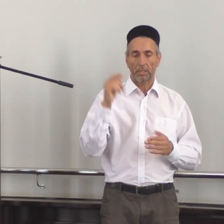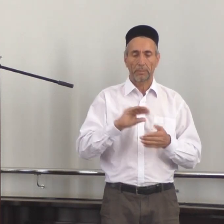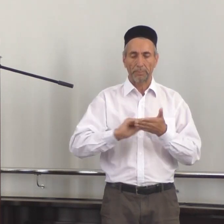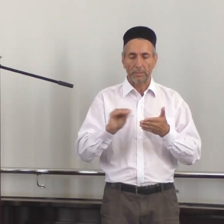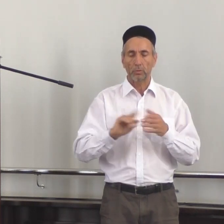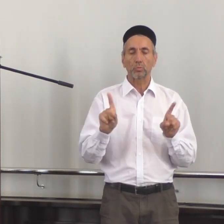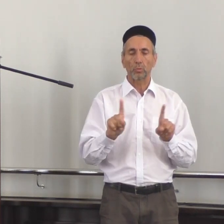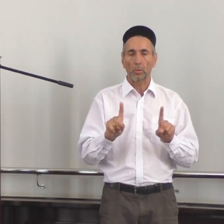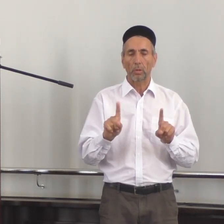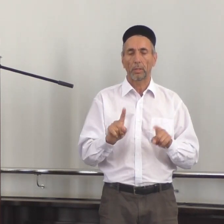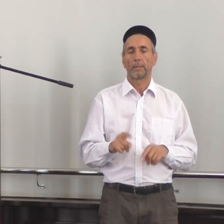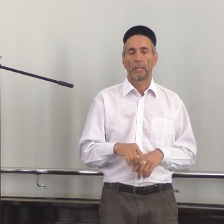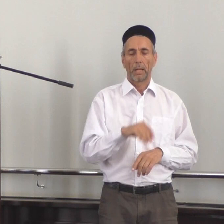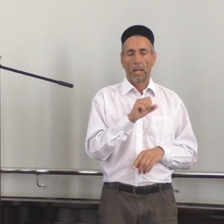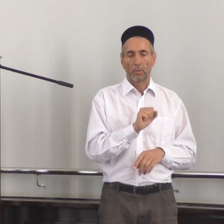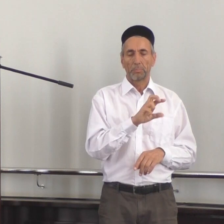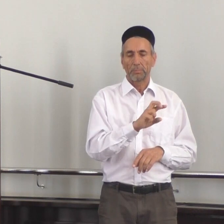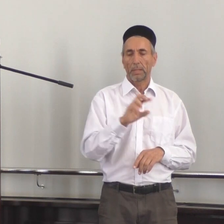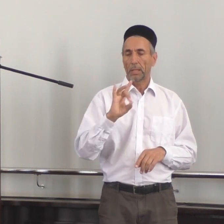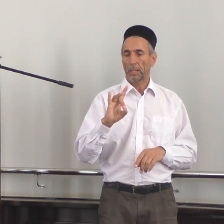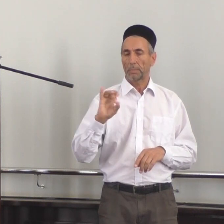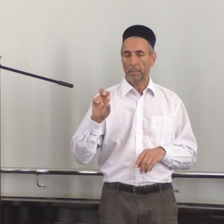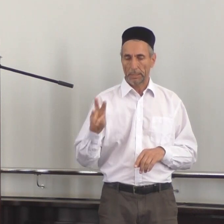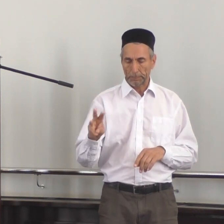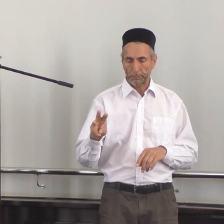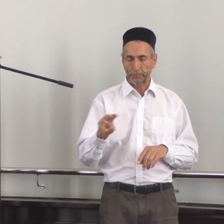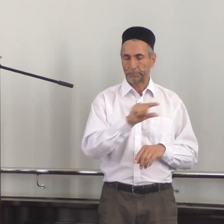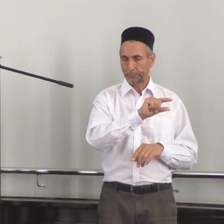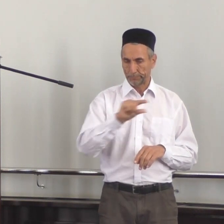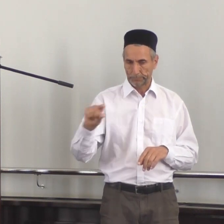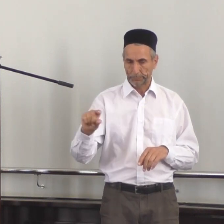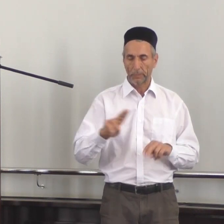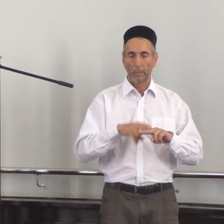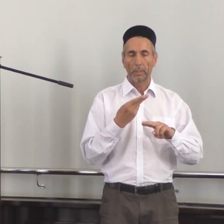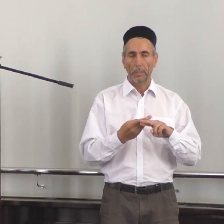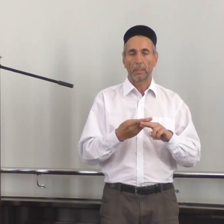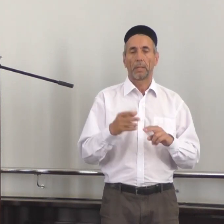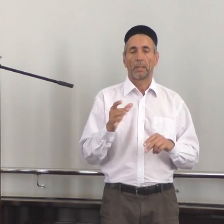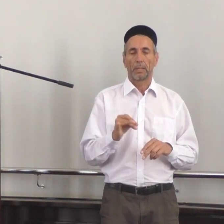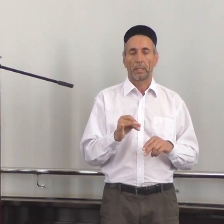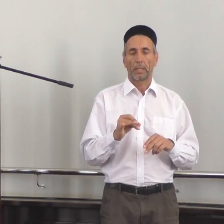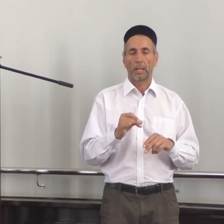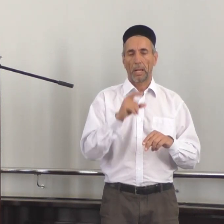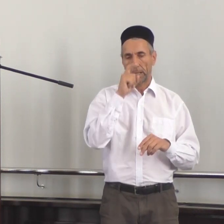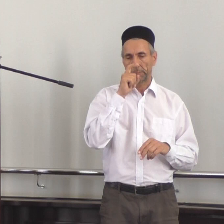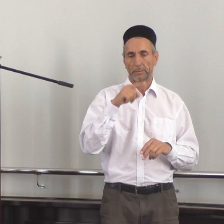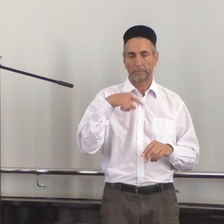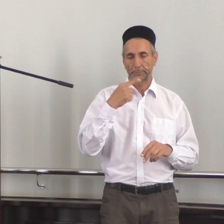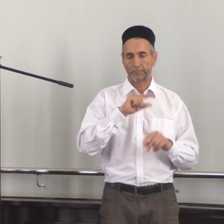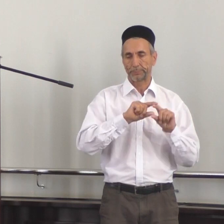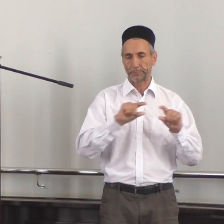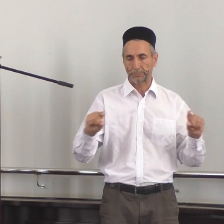ди: "Аъузу биллаһи минә шайтанир раҗим, бисмиллаһир рахманир рахим. Аллази халакал маута вал